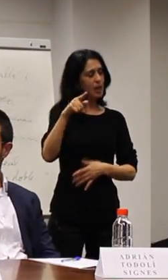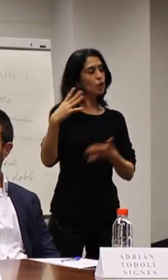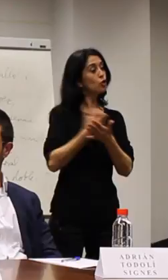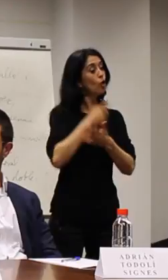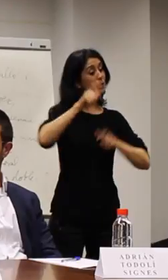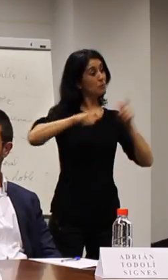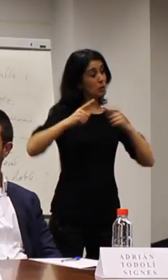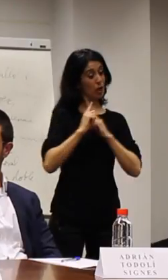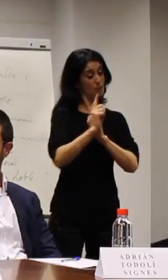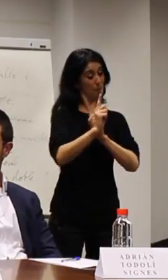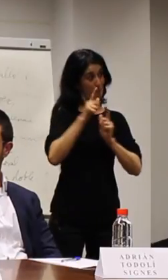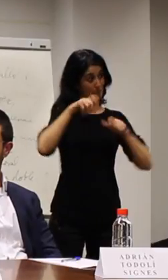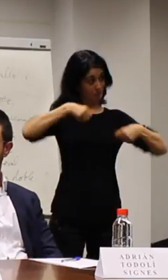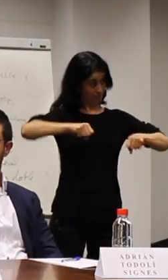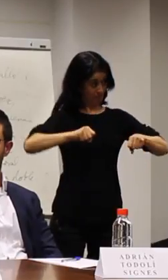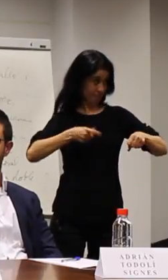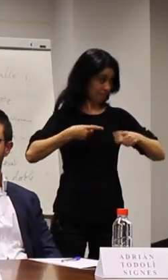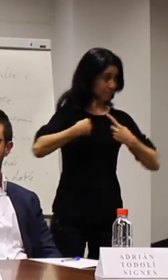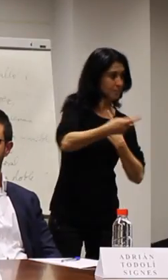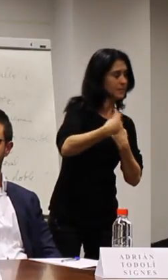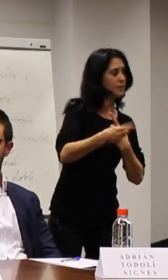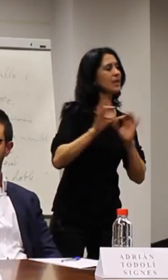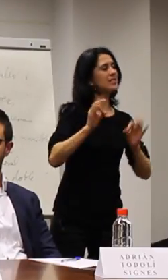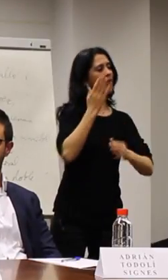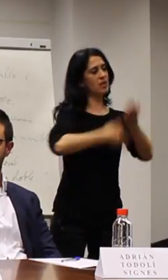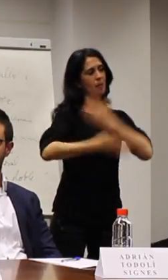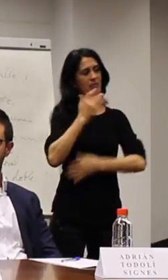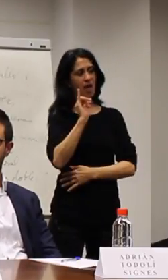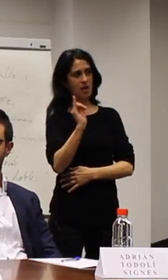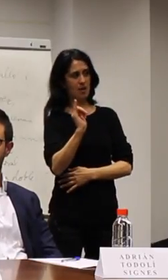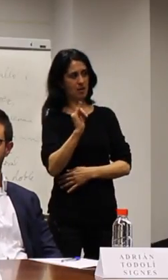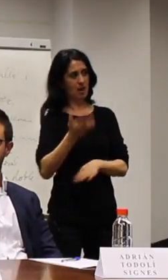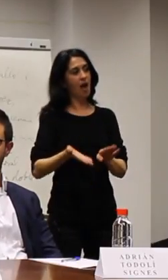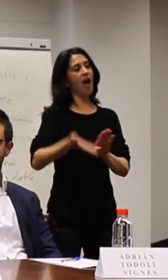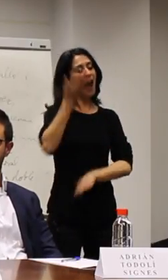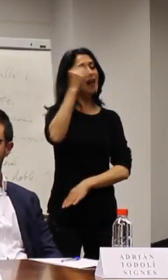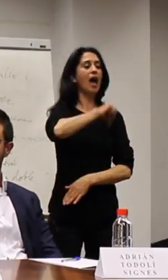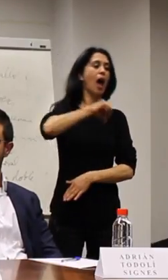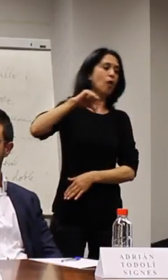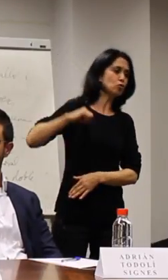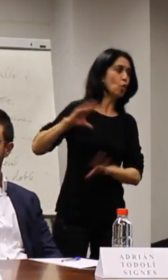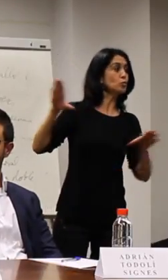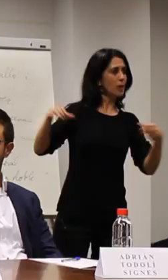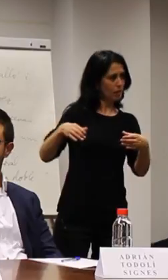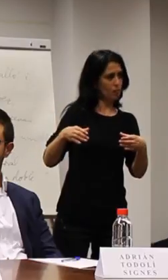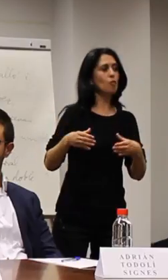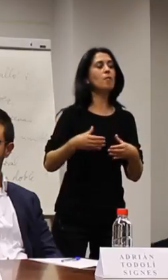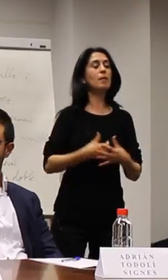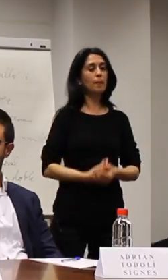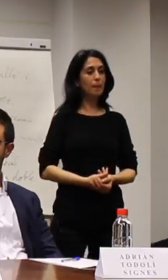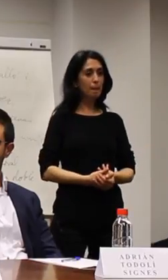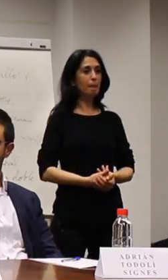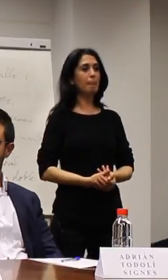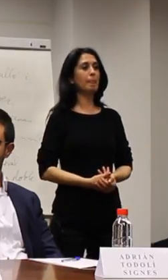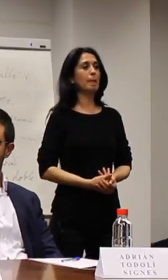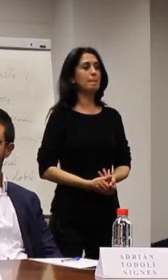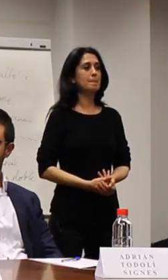que está de alta en autónomos en la plataforma, dependiendo del modelo que sigan. Entonces, al